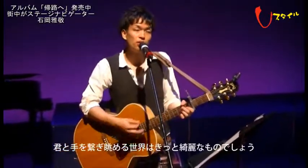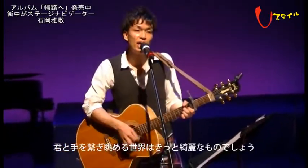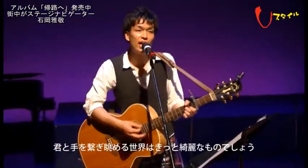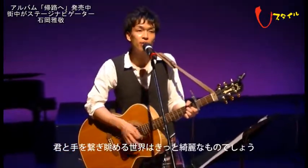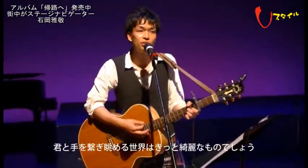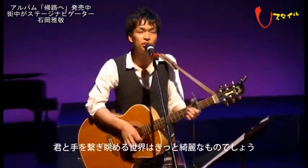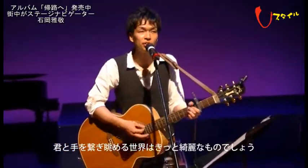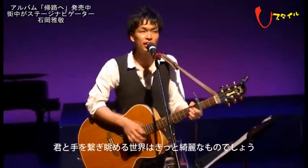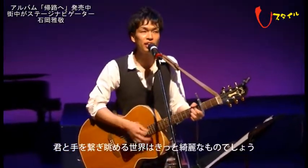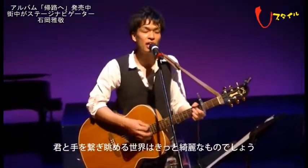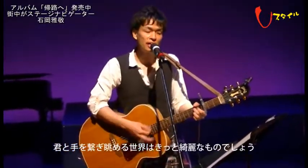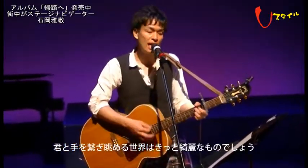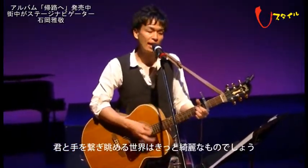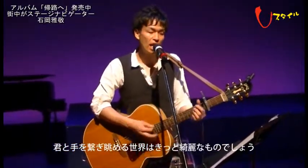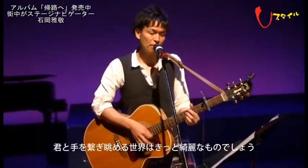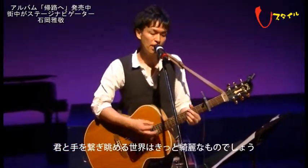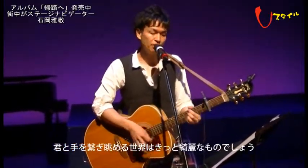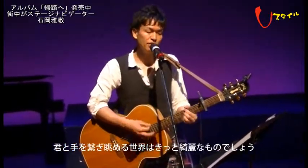ええええええ